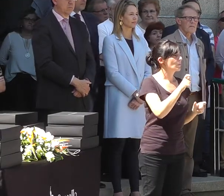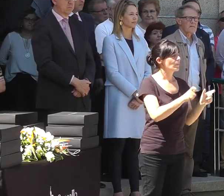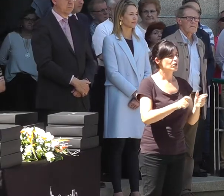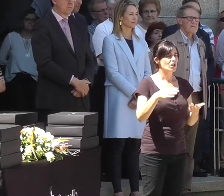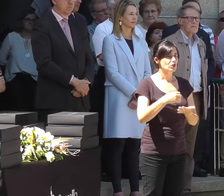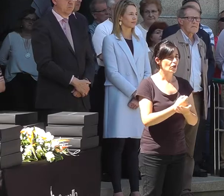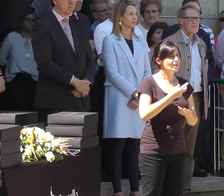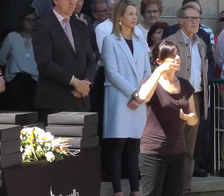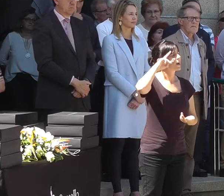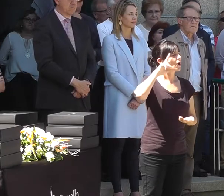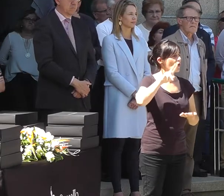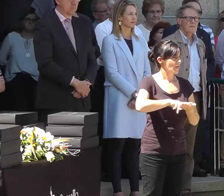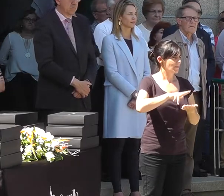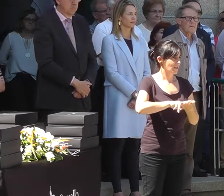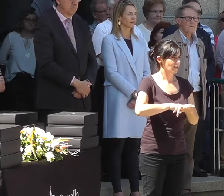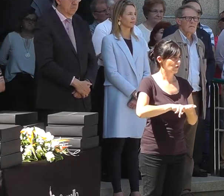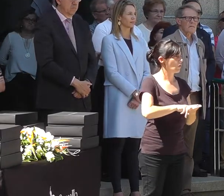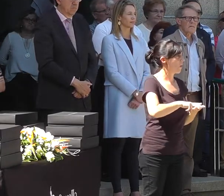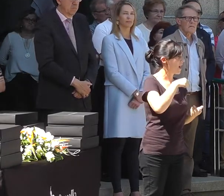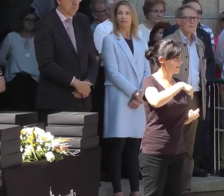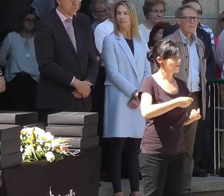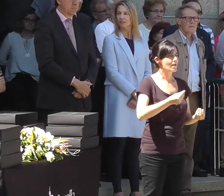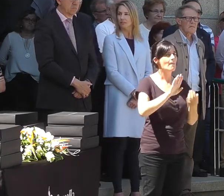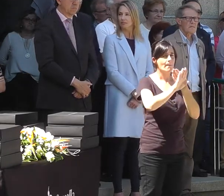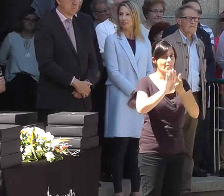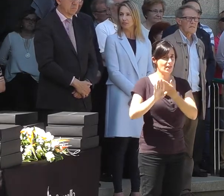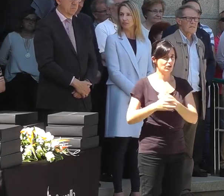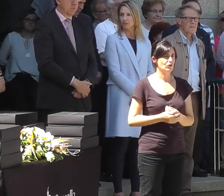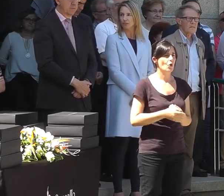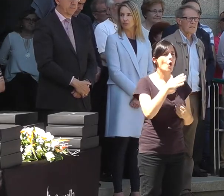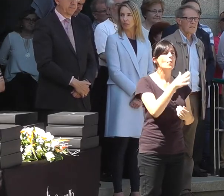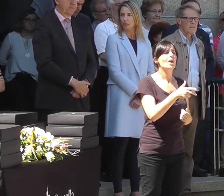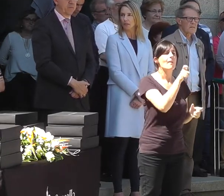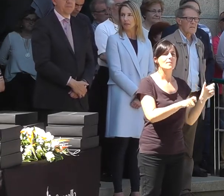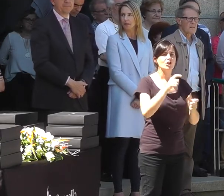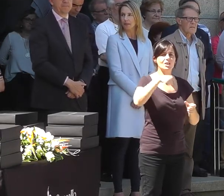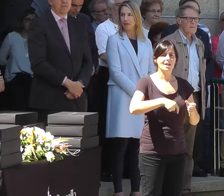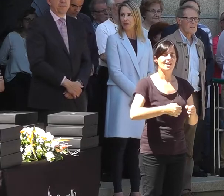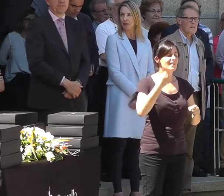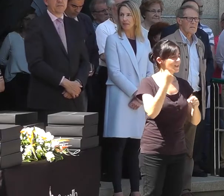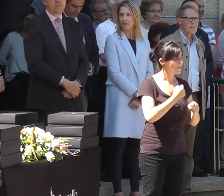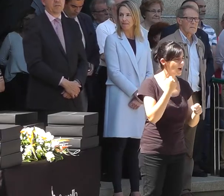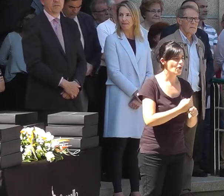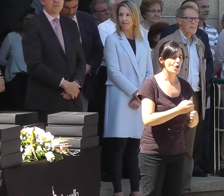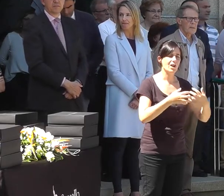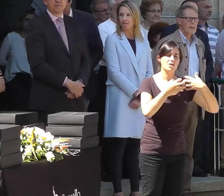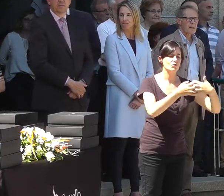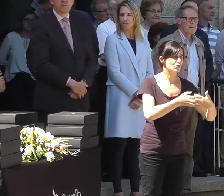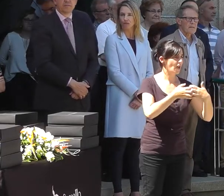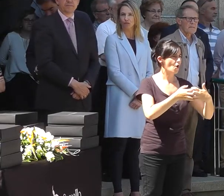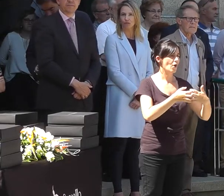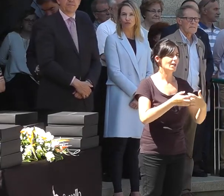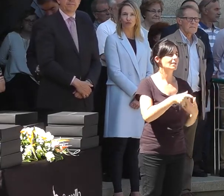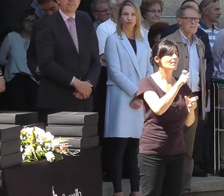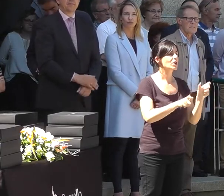respecto por as súas xentes. Xentes loitadoras e traballadoras, de mulleres e homes esforzados e tenaces que